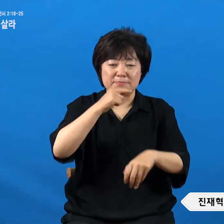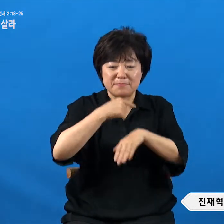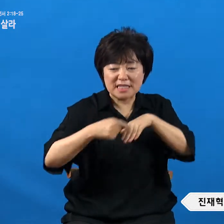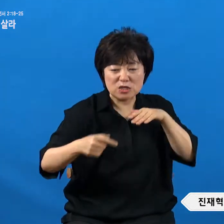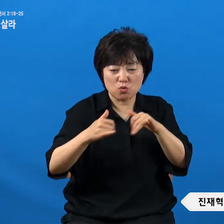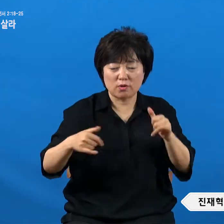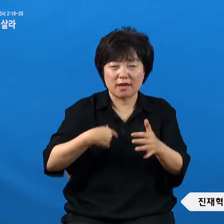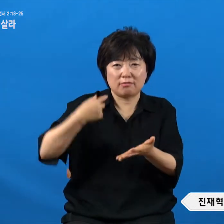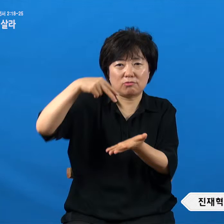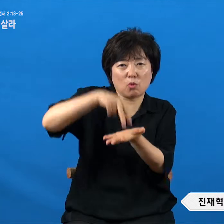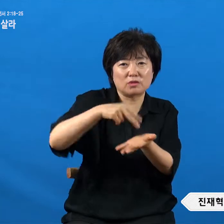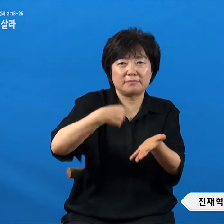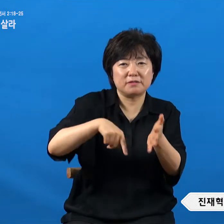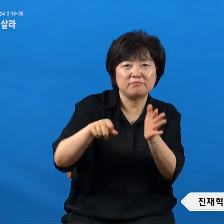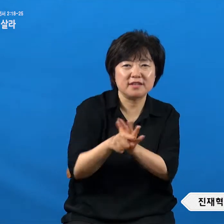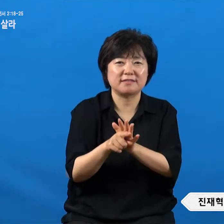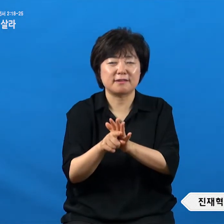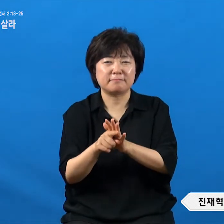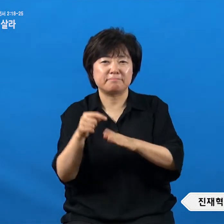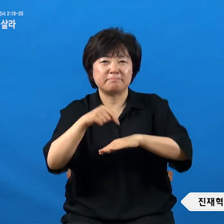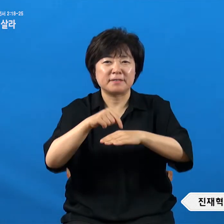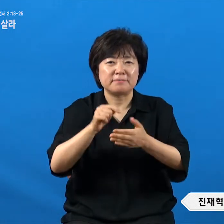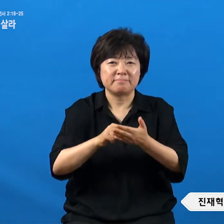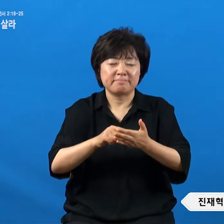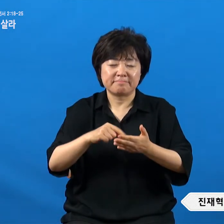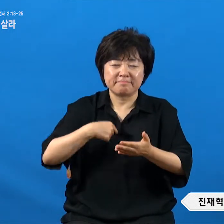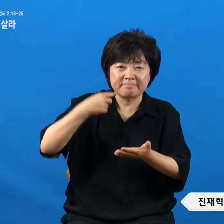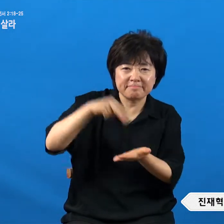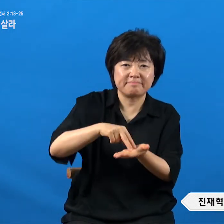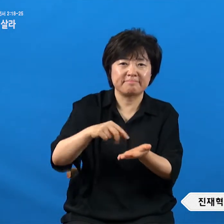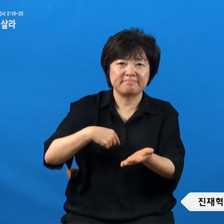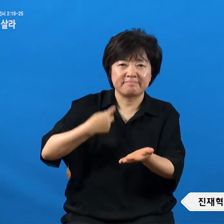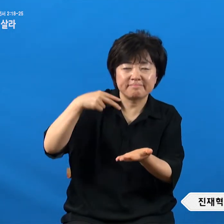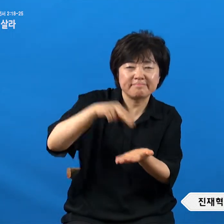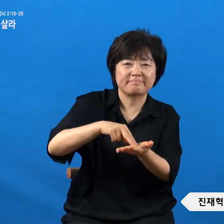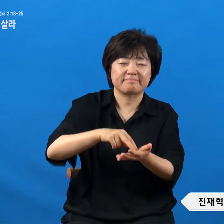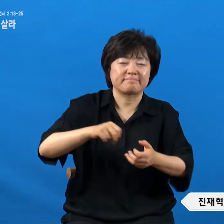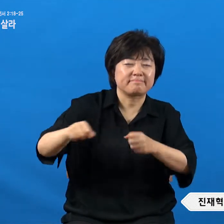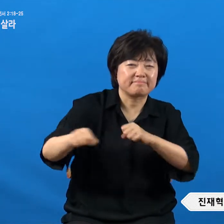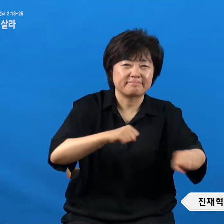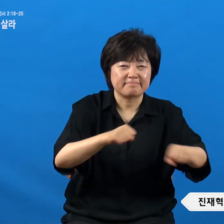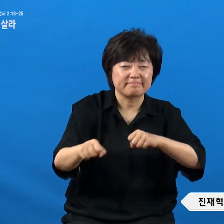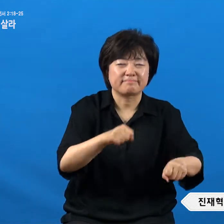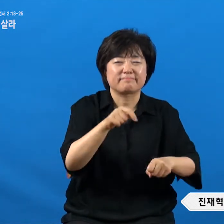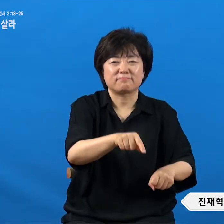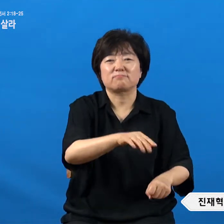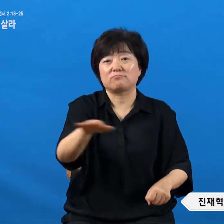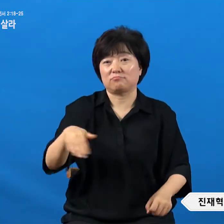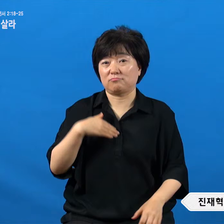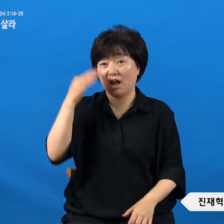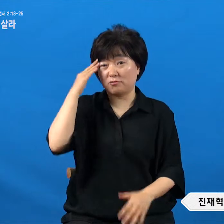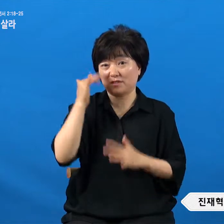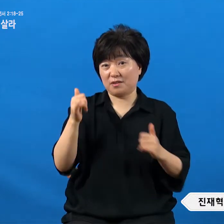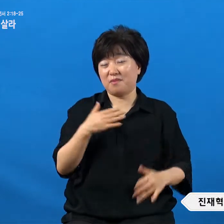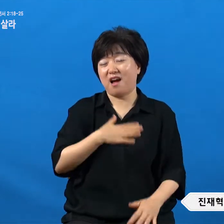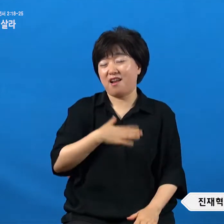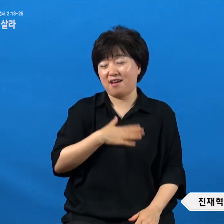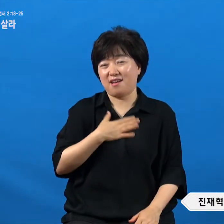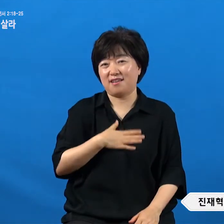민족의 독립을 향한 우리들의 마음을 표현했던 3.1 운동의 모습을 우리는